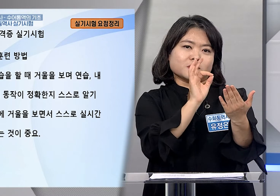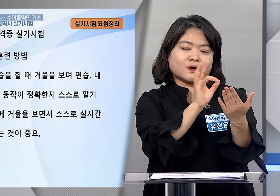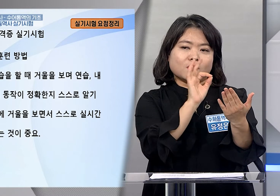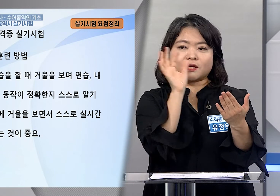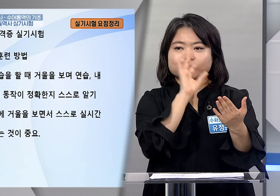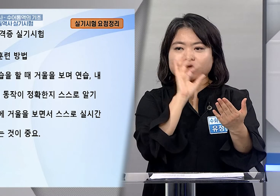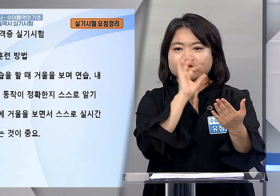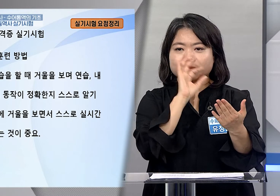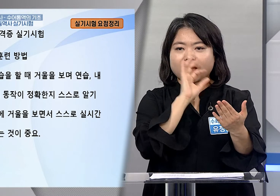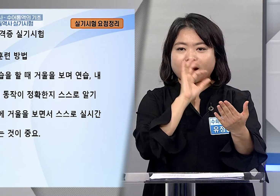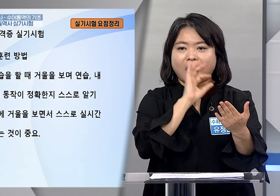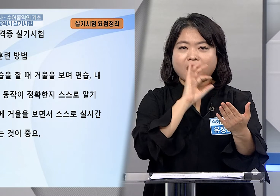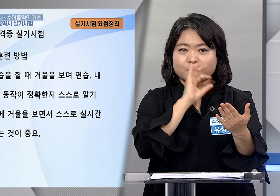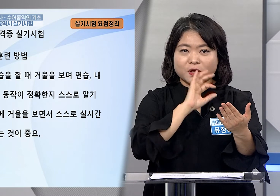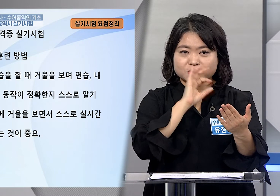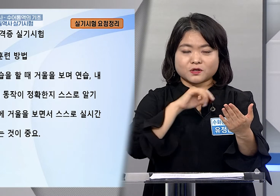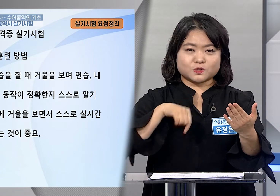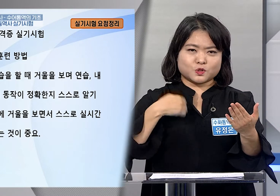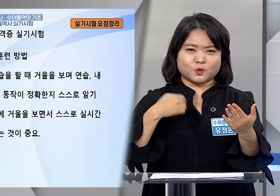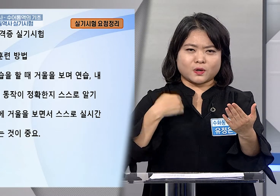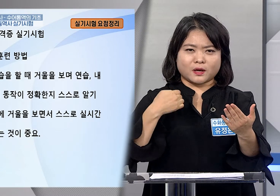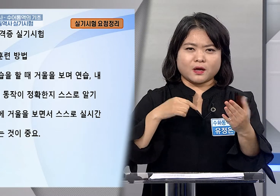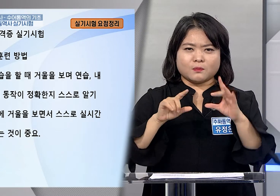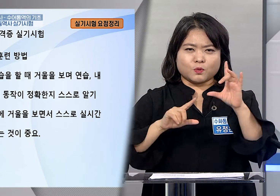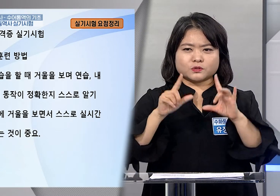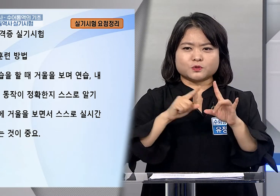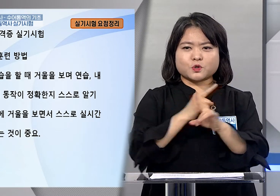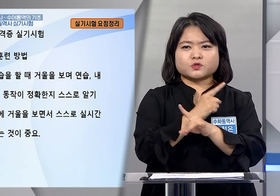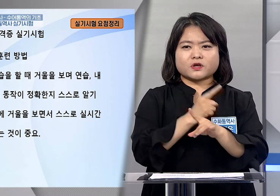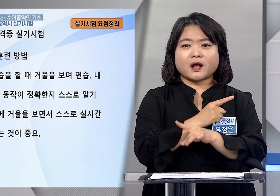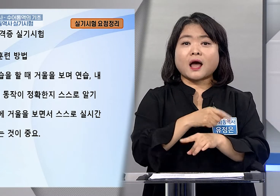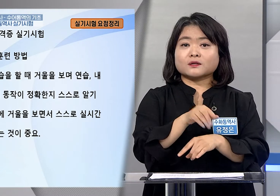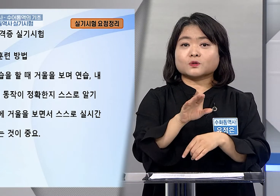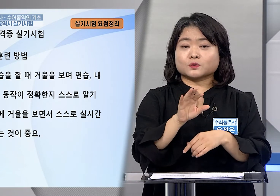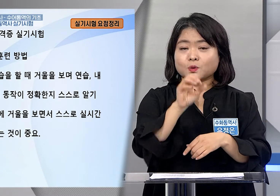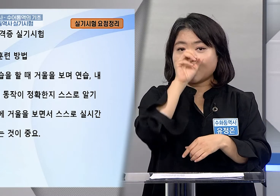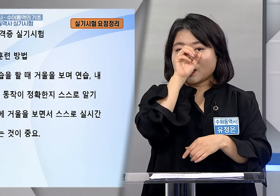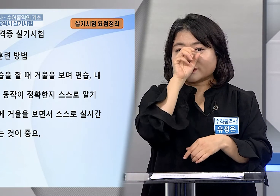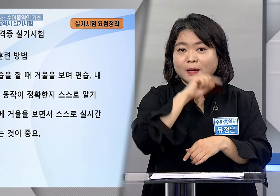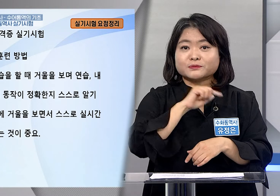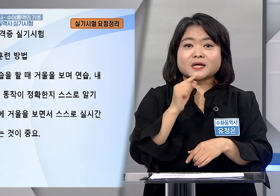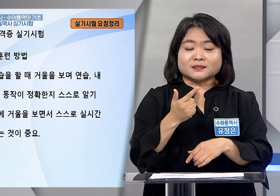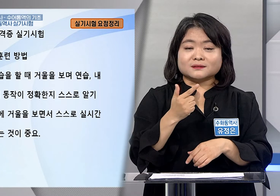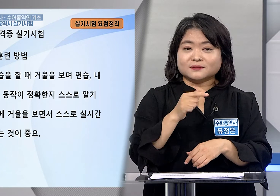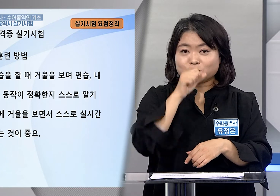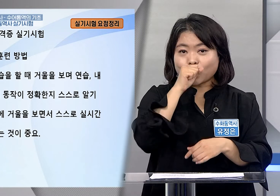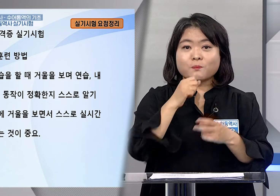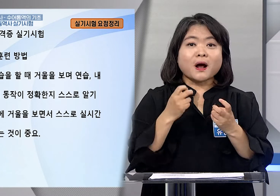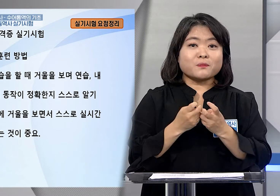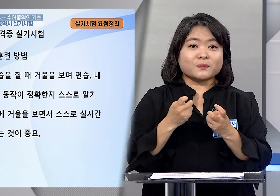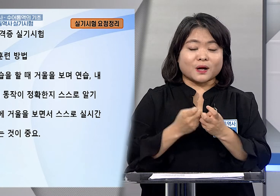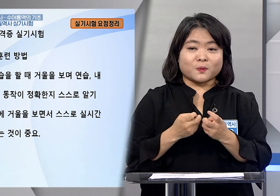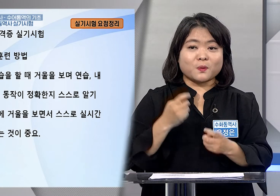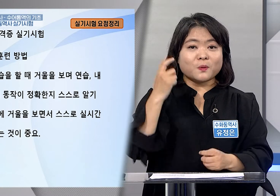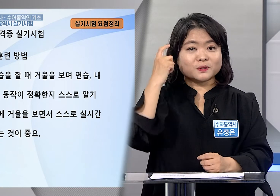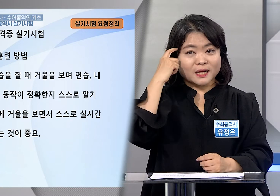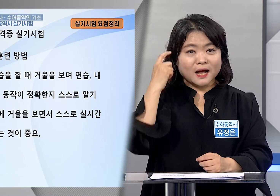보면서 계속 연습해 가면서 스스로의 모습을 교정해 가는 것도 나쁘지 않은 좋은 방법이라고